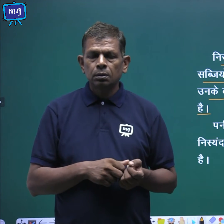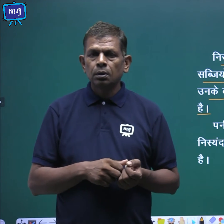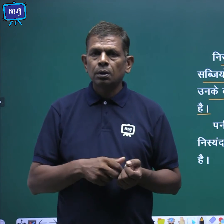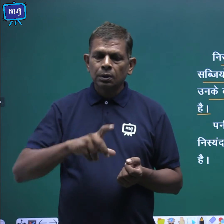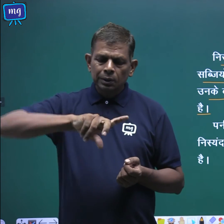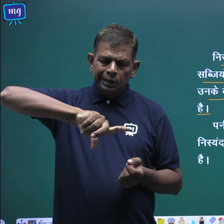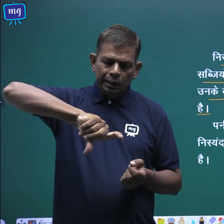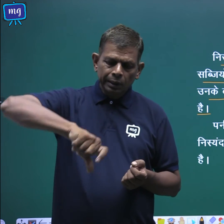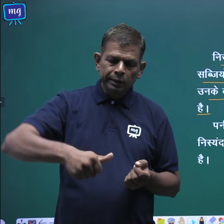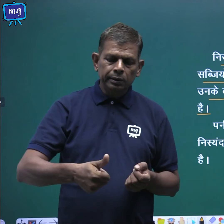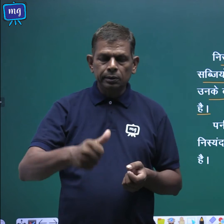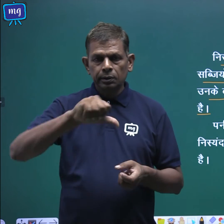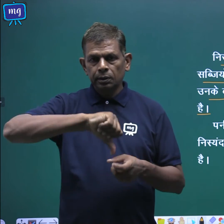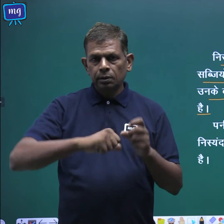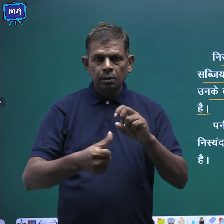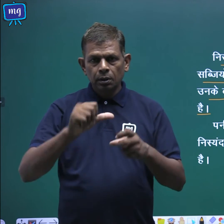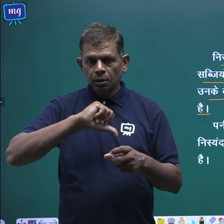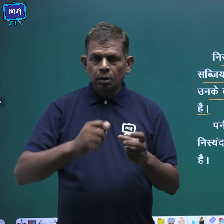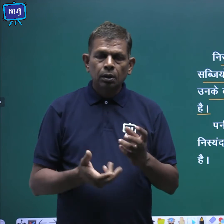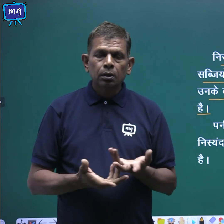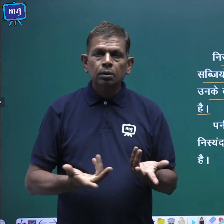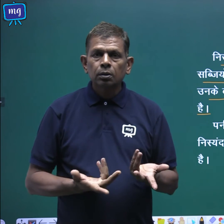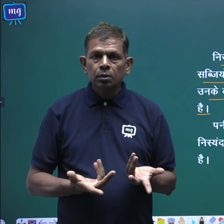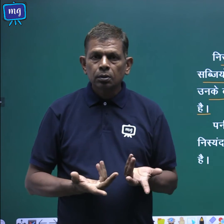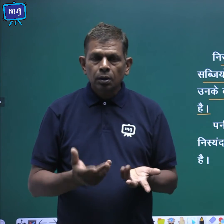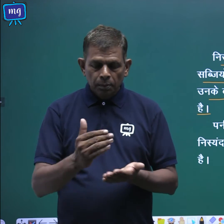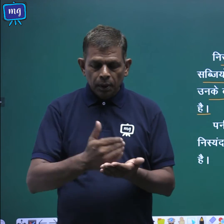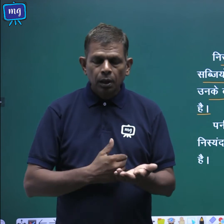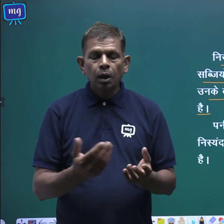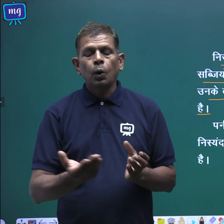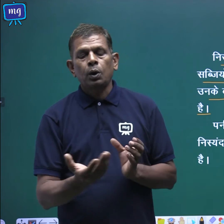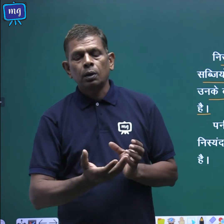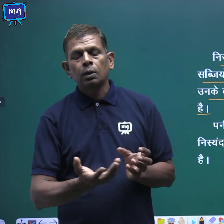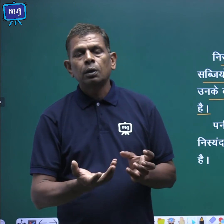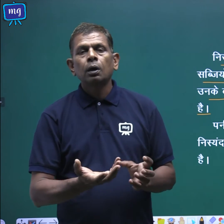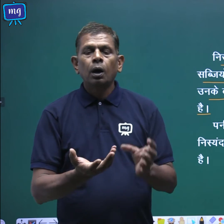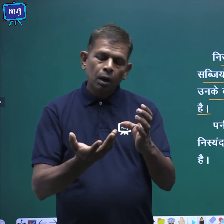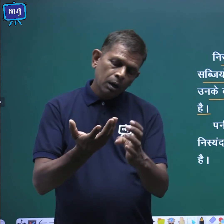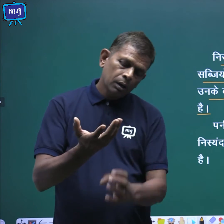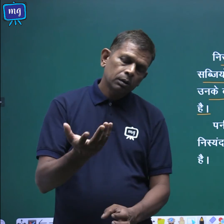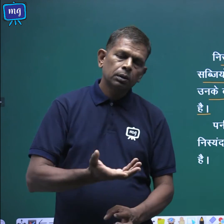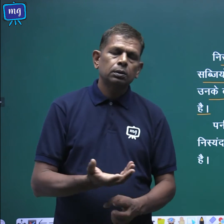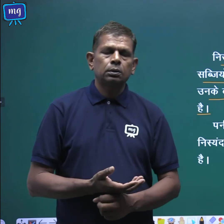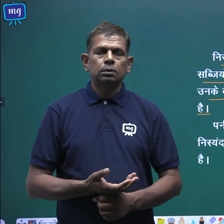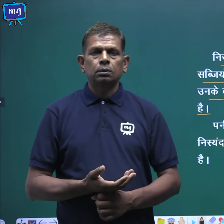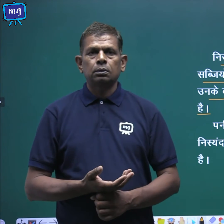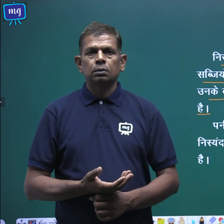रस पीते हैं तो हम इसे पहले निस्यंदन विधि द्वारा